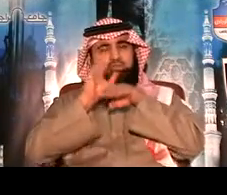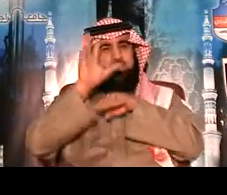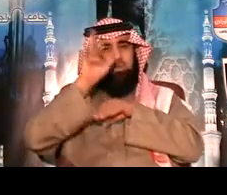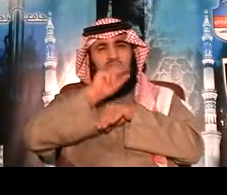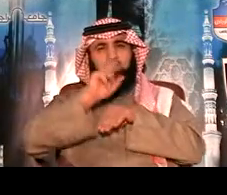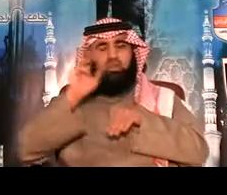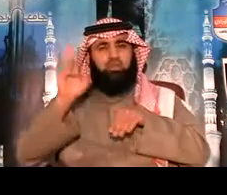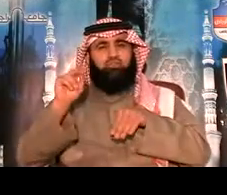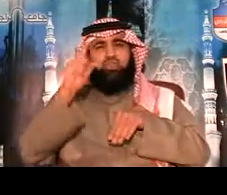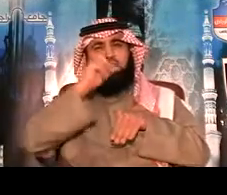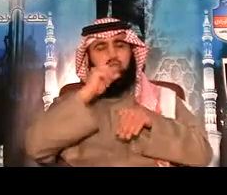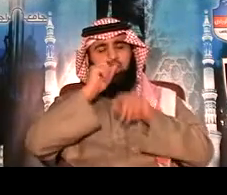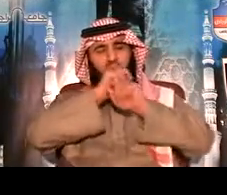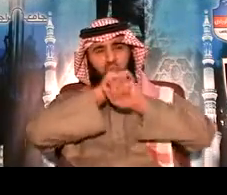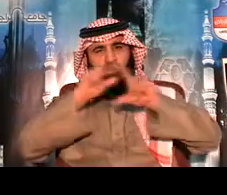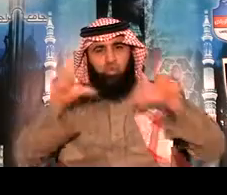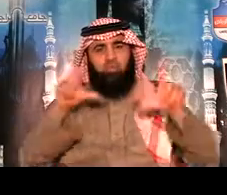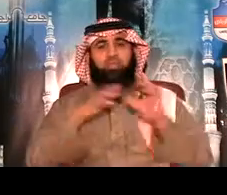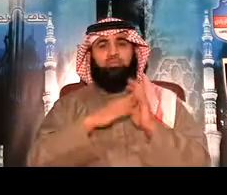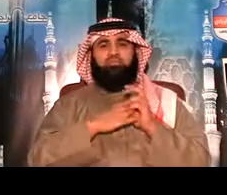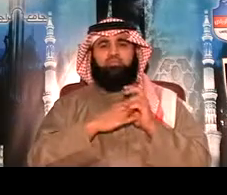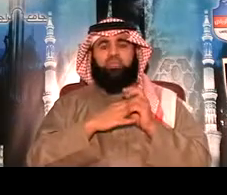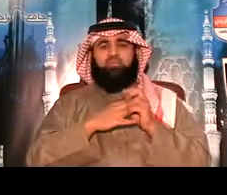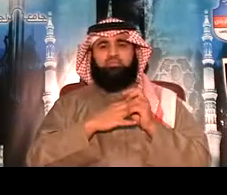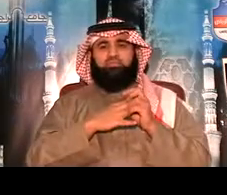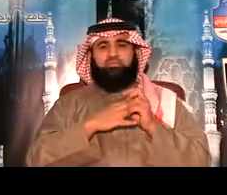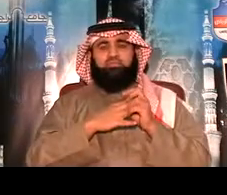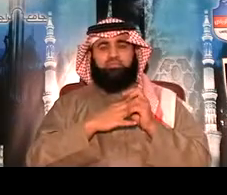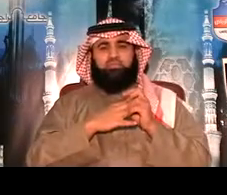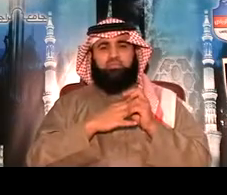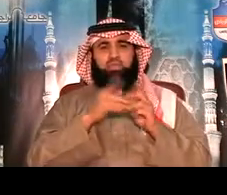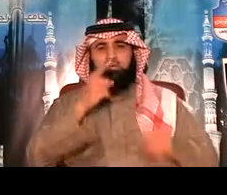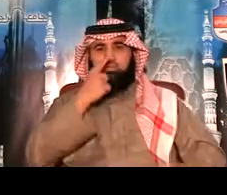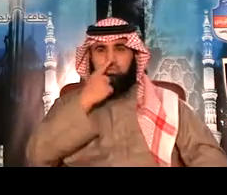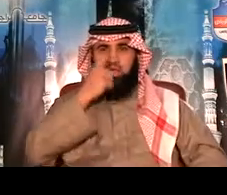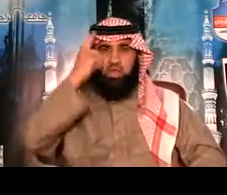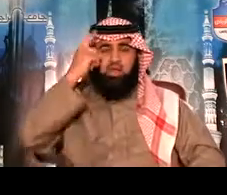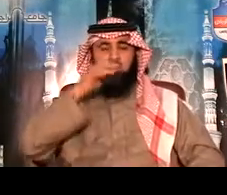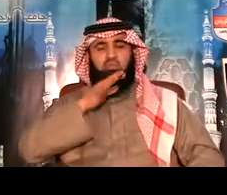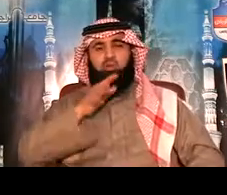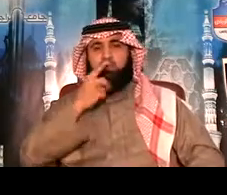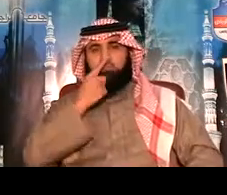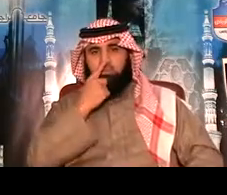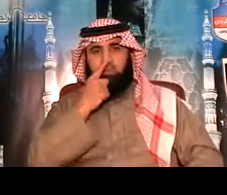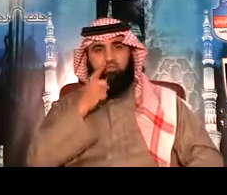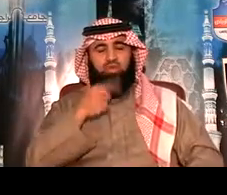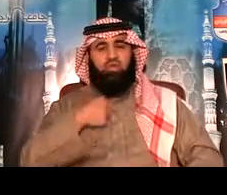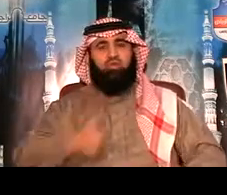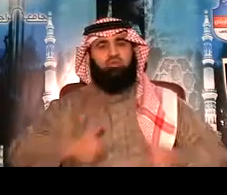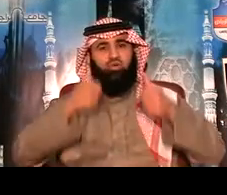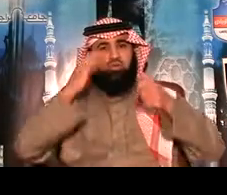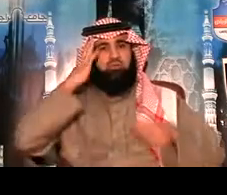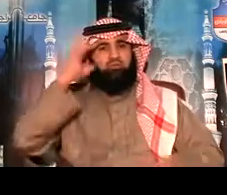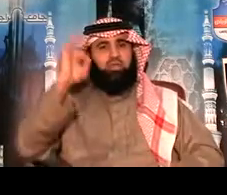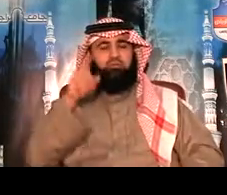لا يزيغ عنها إلا هالك. فمن يطع الله ورسوله فقد رشد، ومن